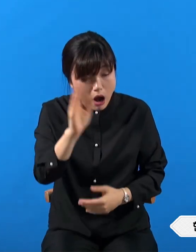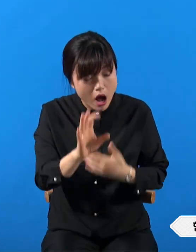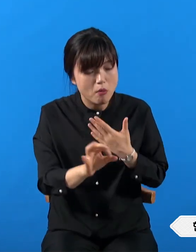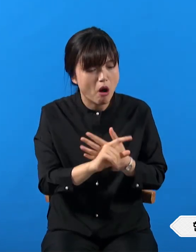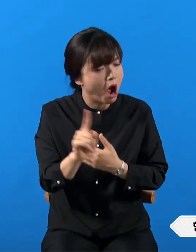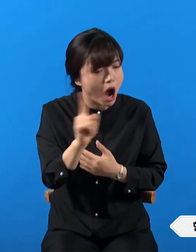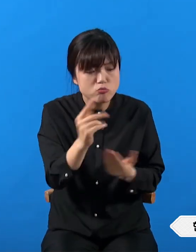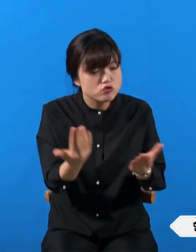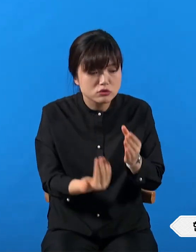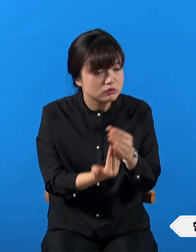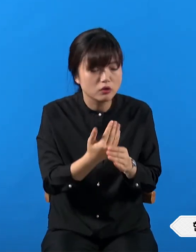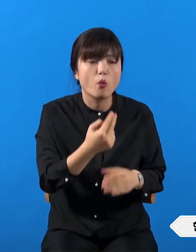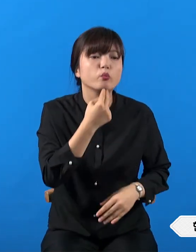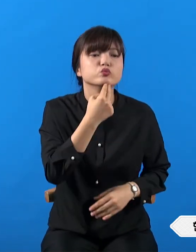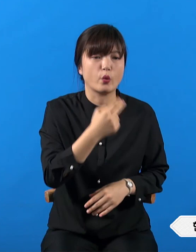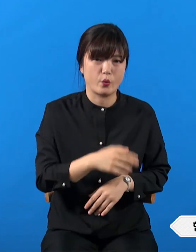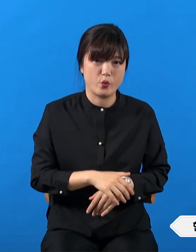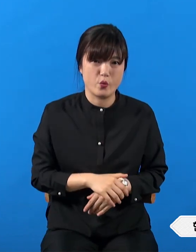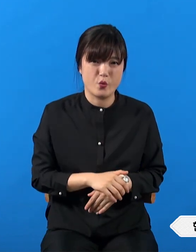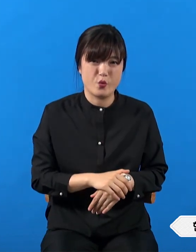일어나지 않지만요.